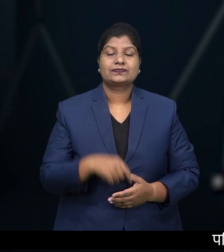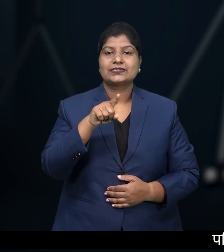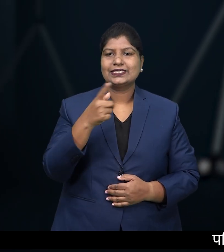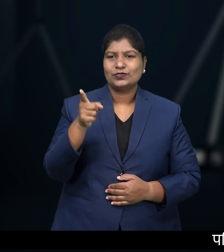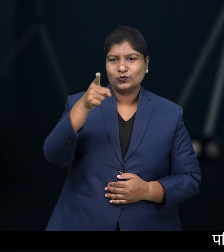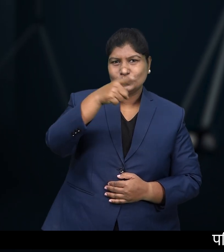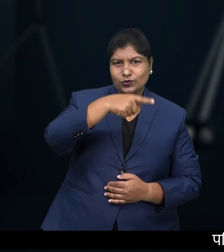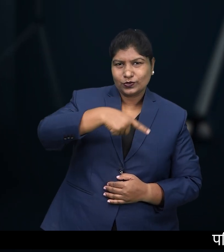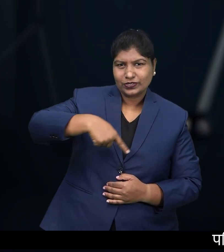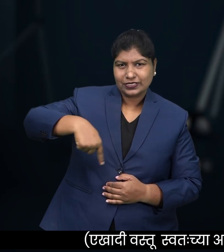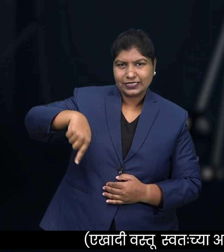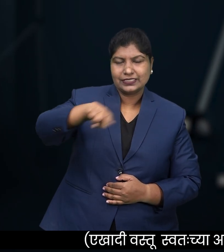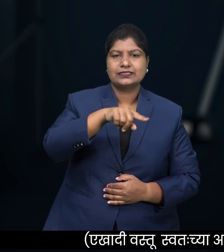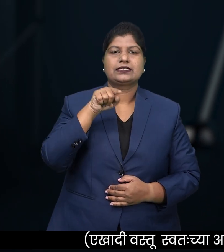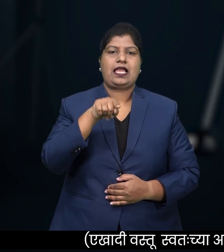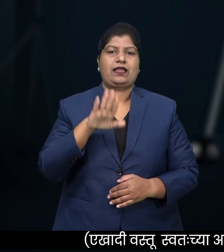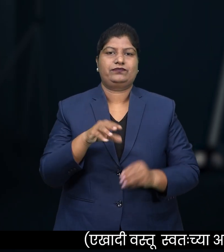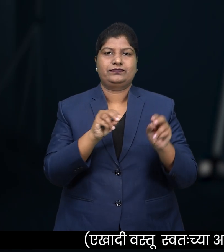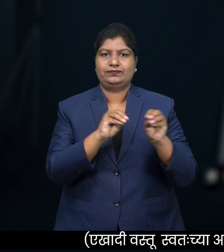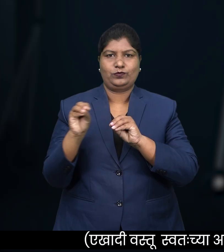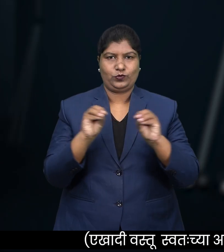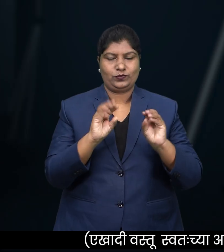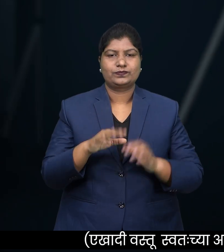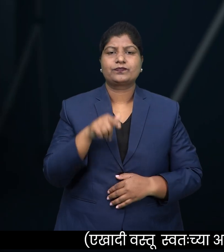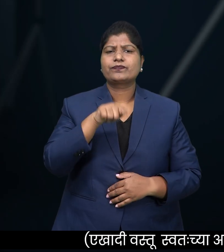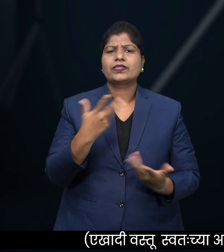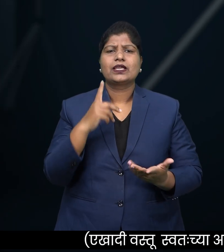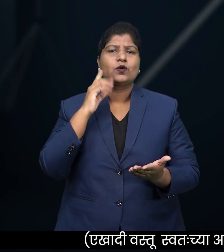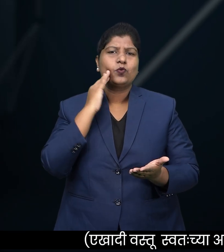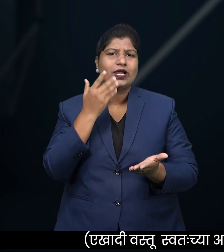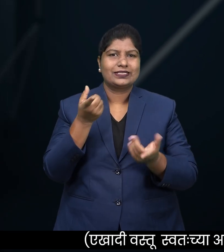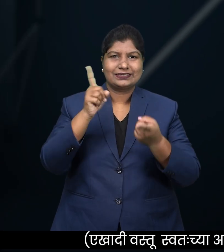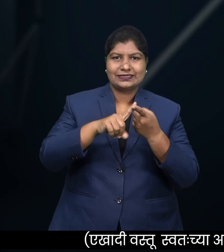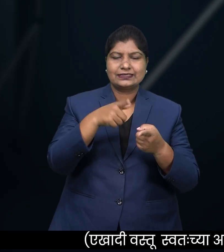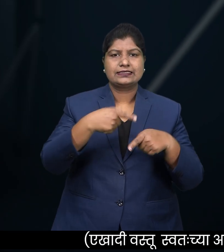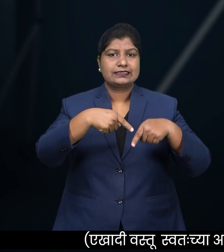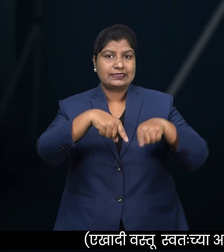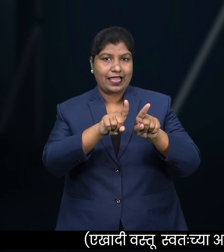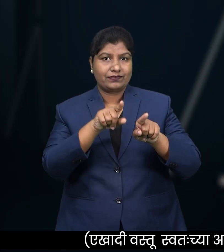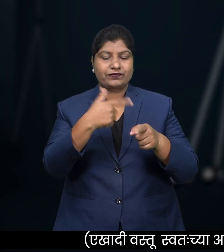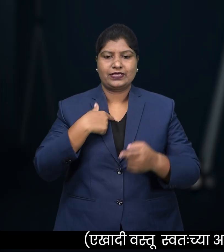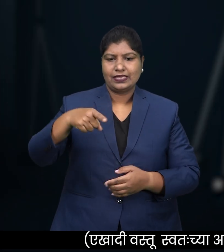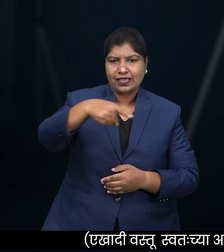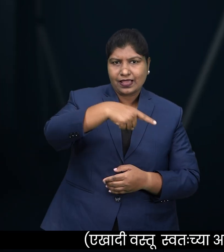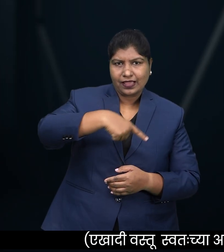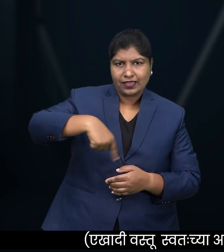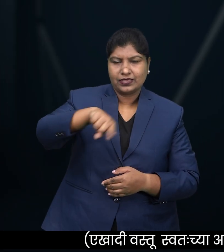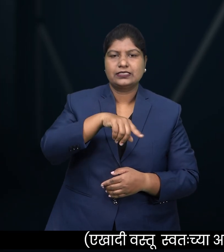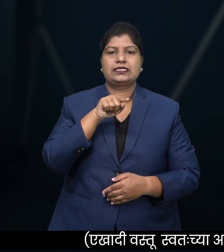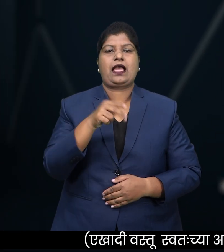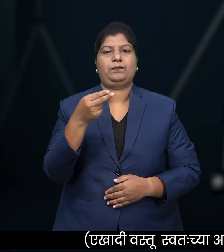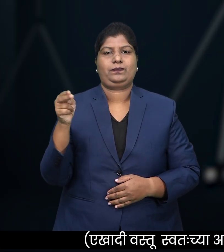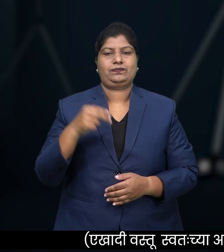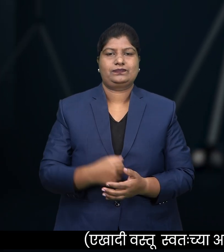परिभ्रमण गती, एखादी वस्तू स्वतःच्या अक्षावर फिरते तेव्हा होणारी हालचाल।